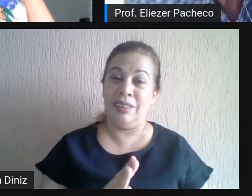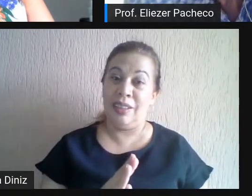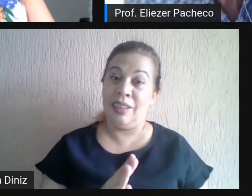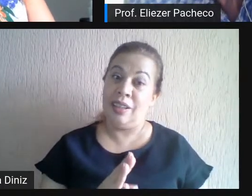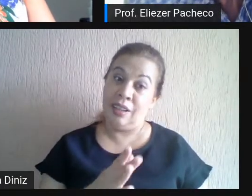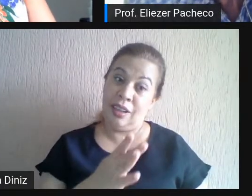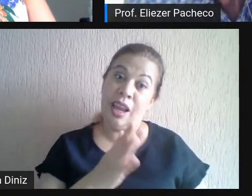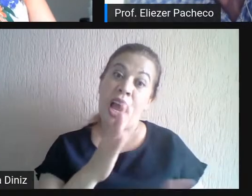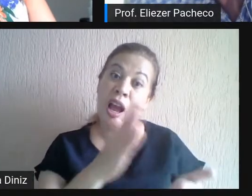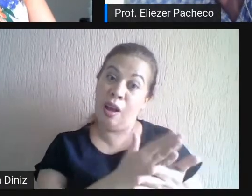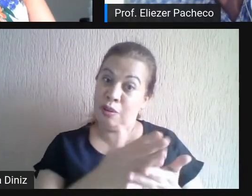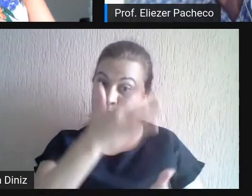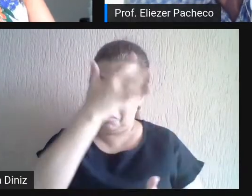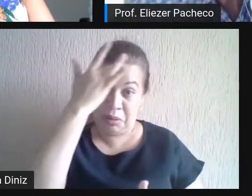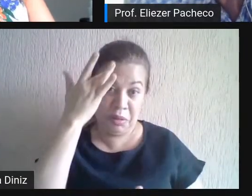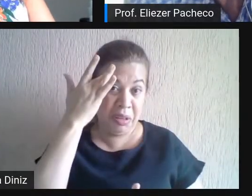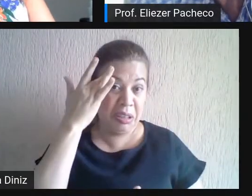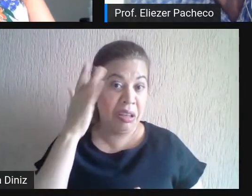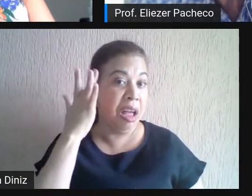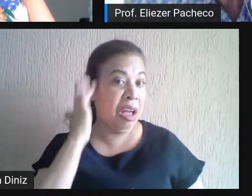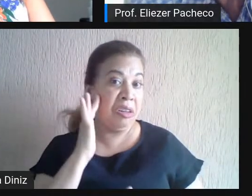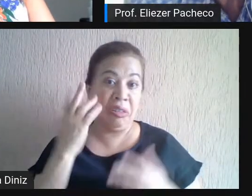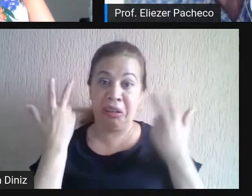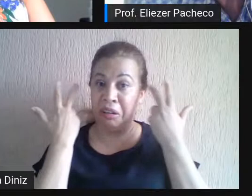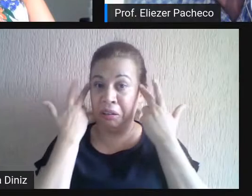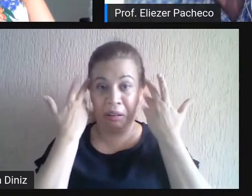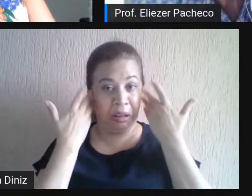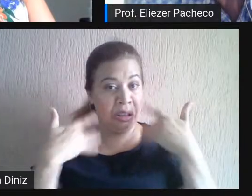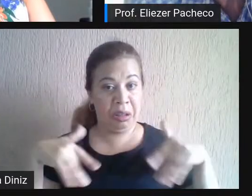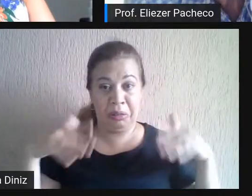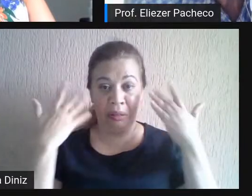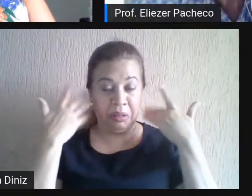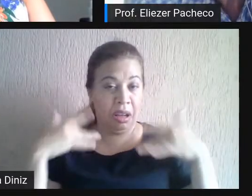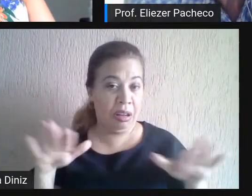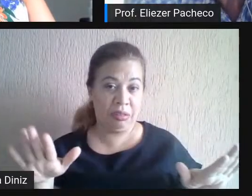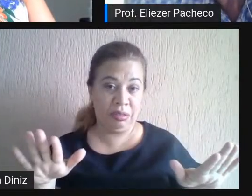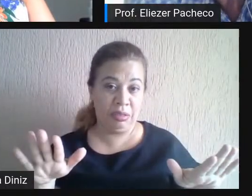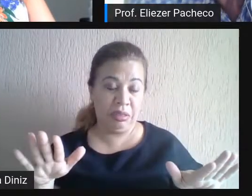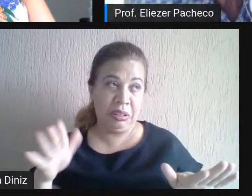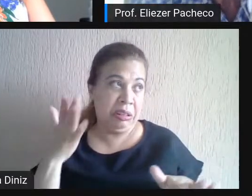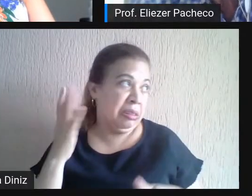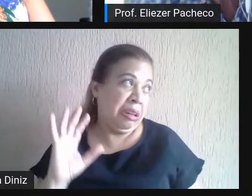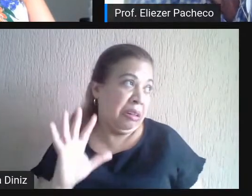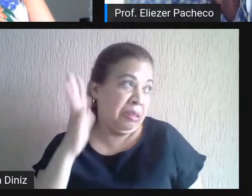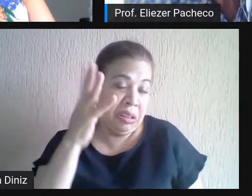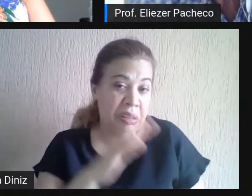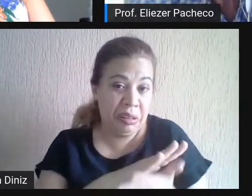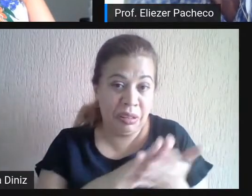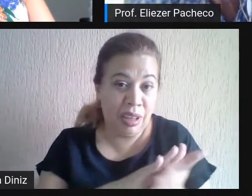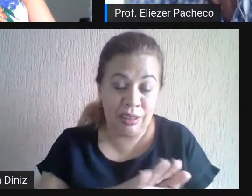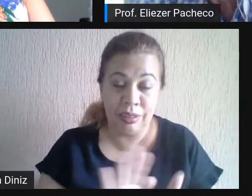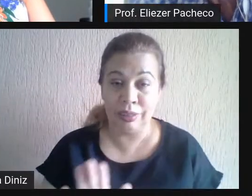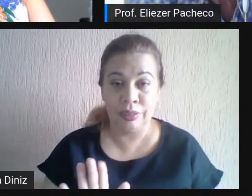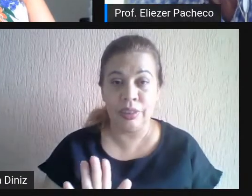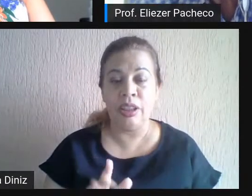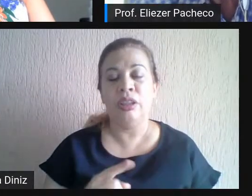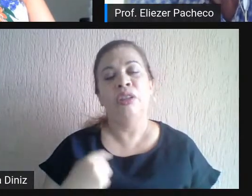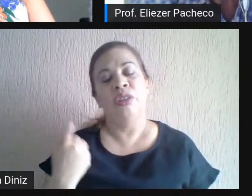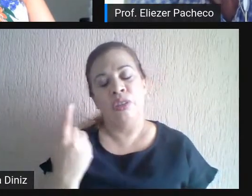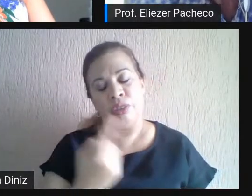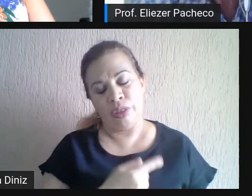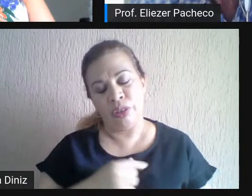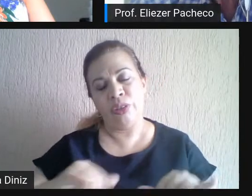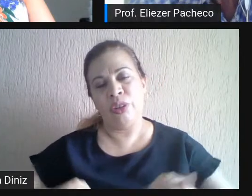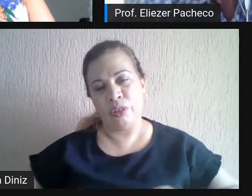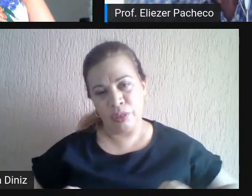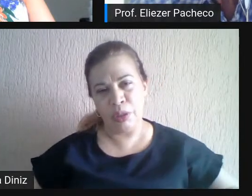naturalidade, como se não acontecesse nada, não tivesse acontecido nada. Não. Nós sofremos hoje um genocídio nesse